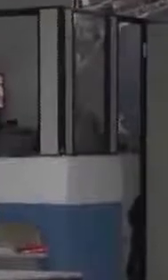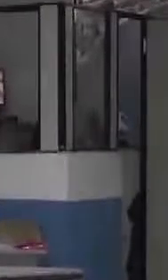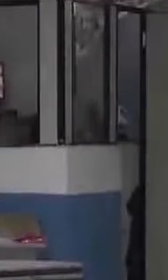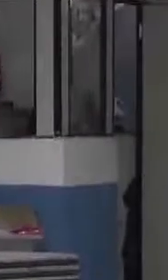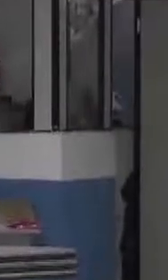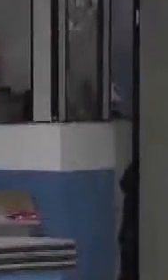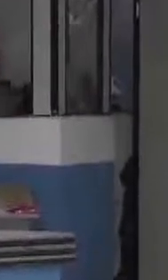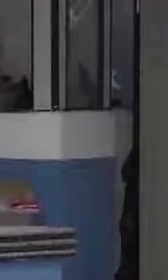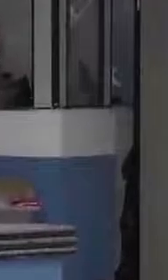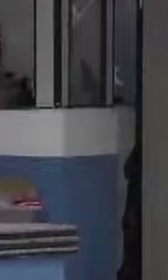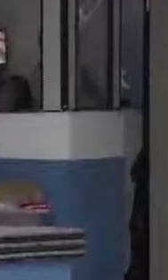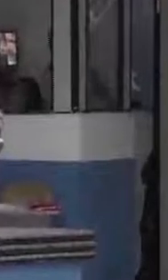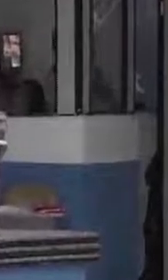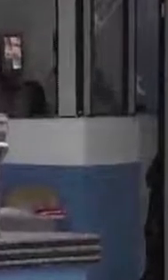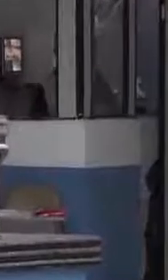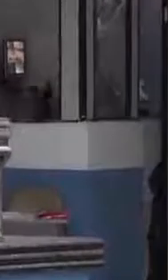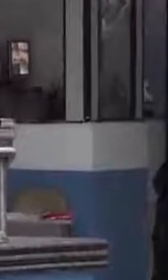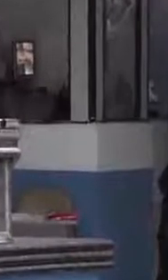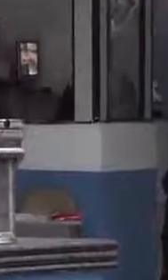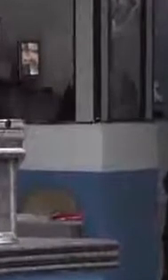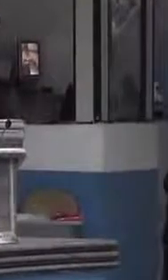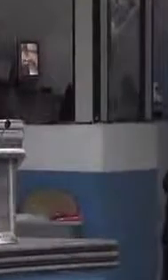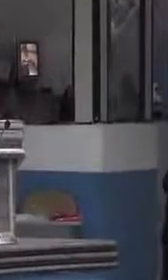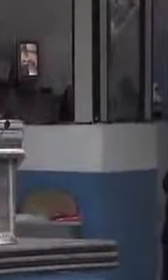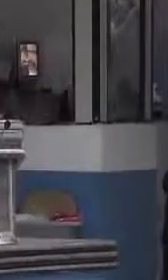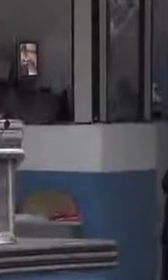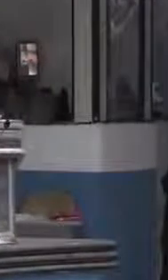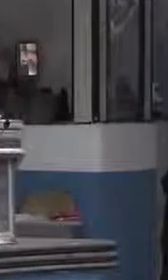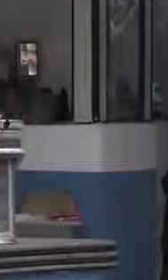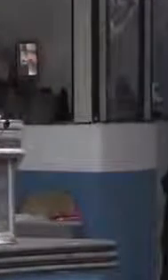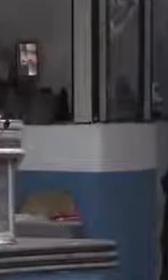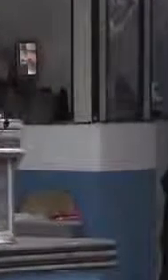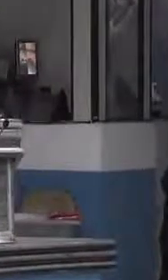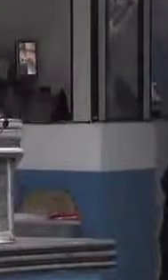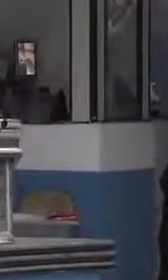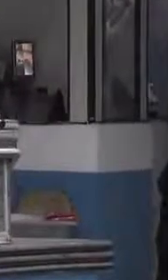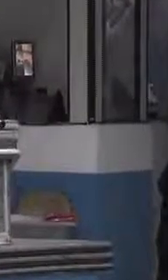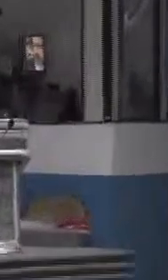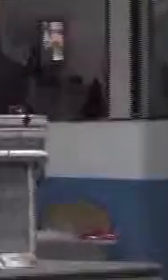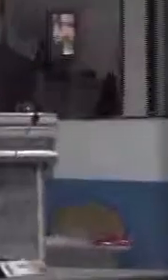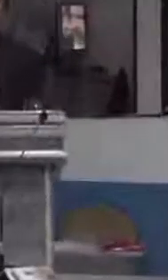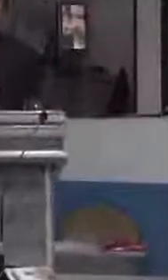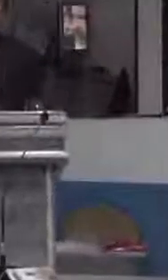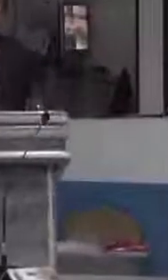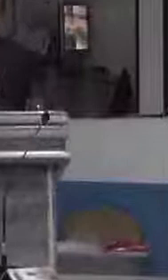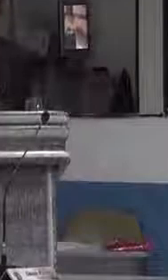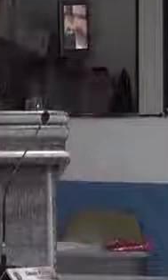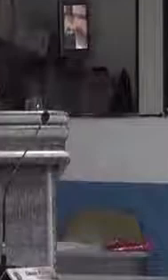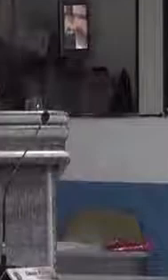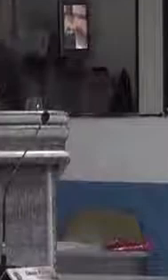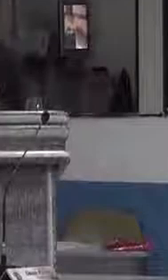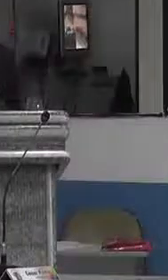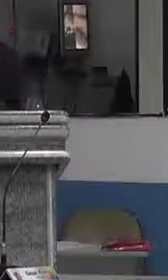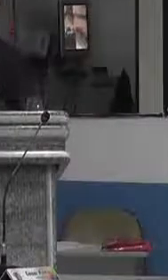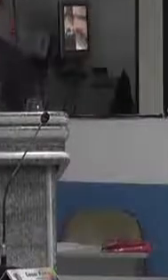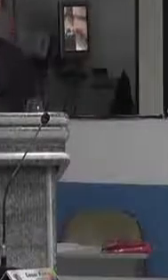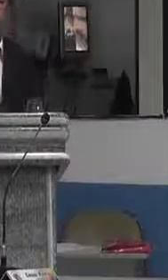Companheiro Gerson, eu quero assim louvar e parabenizar a apresentação desse